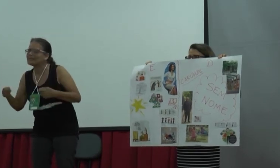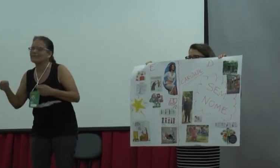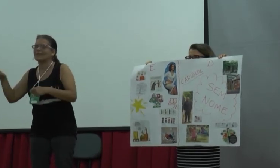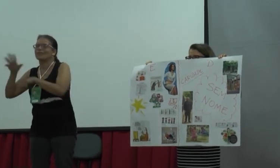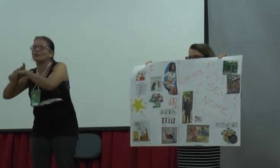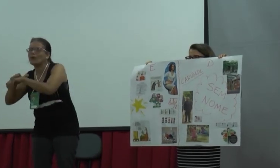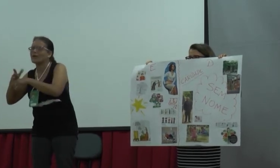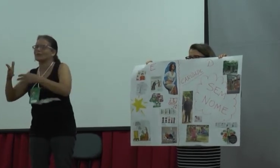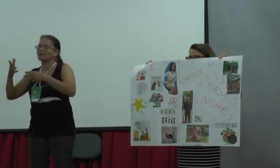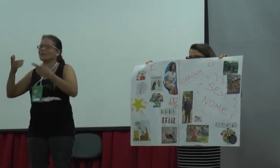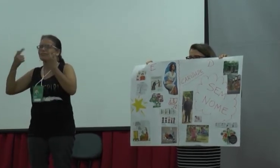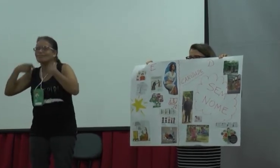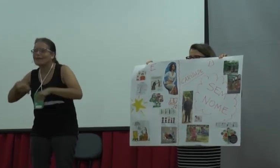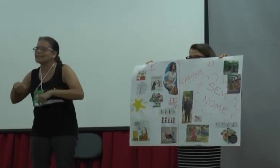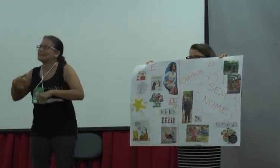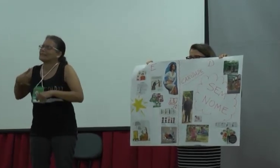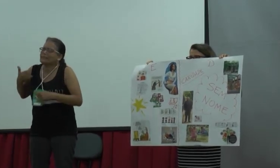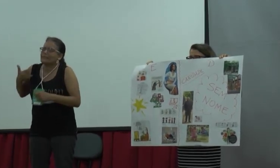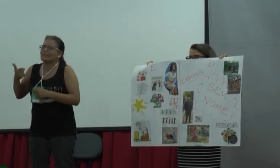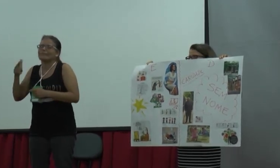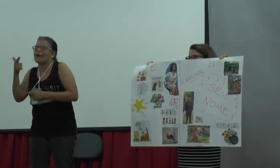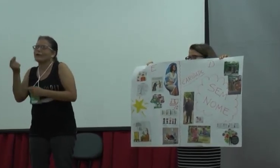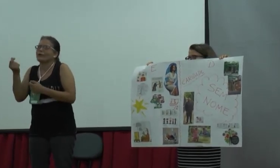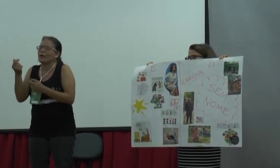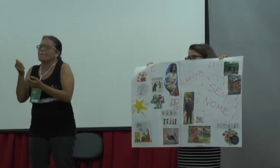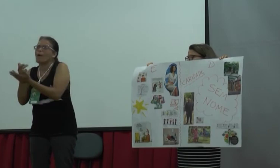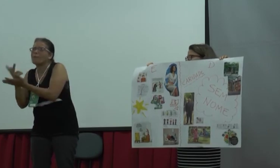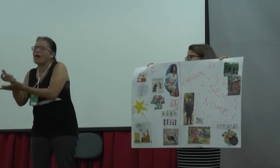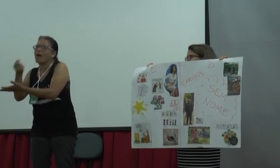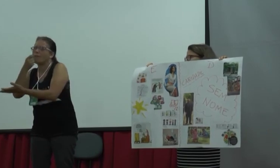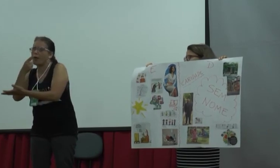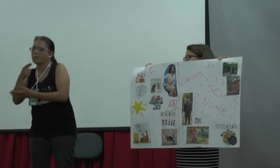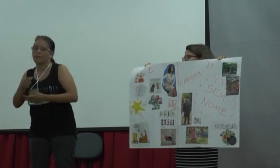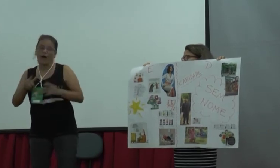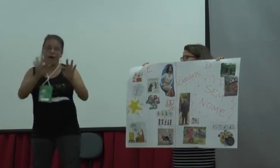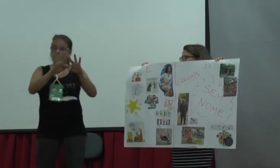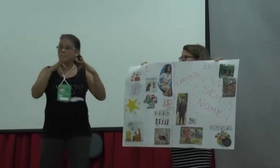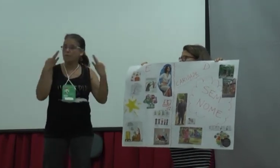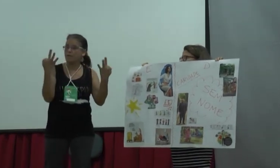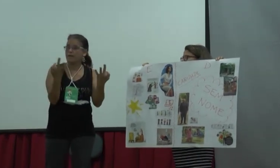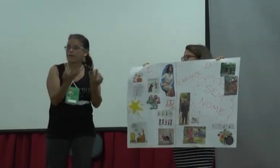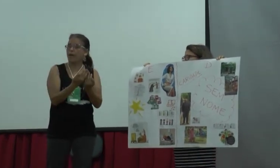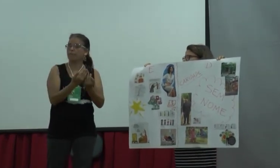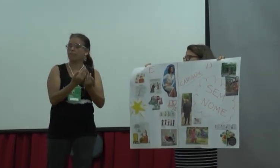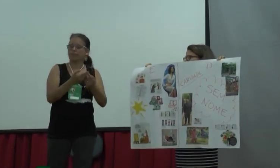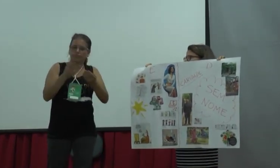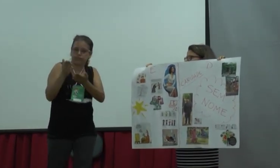Precisa, por exemplo, dar remédio para uma pessoa idosa que não tem dinheiro para comprar.